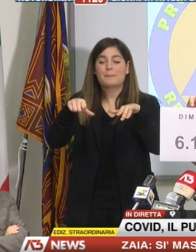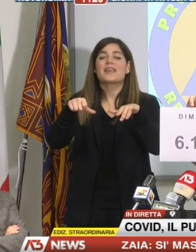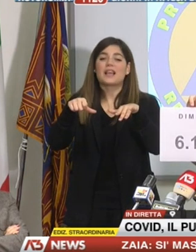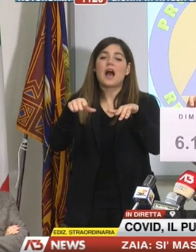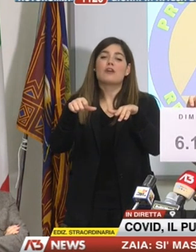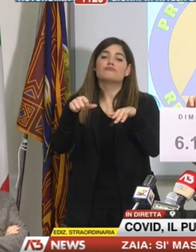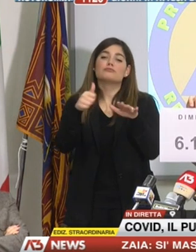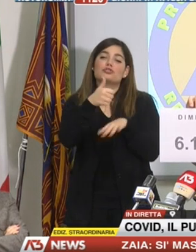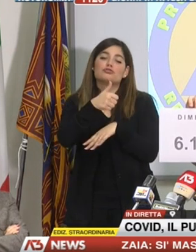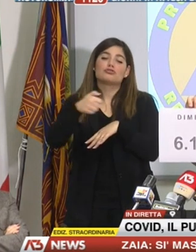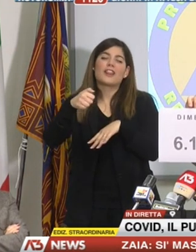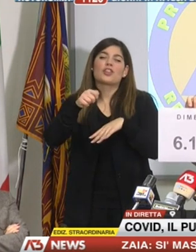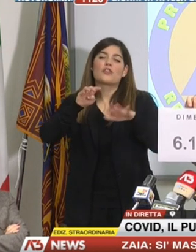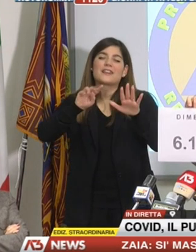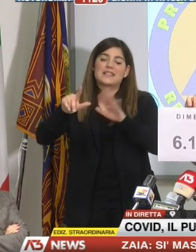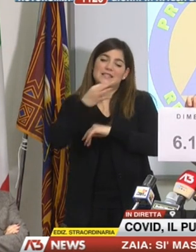6.147 più 95.